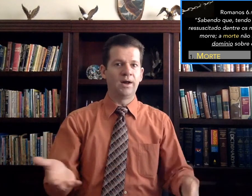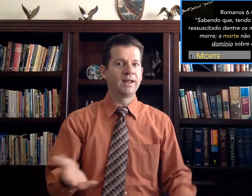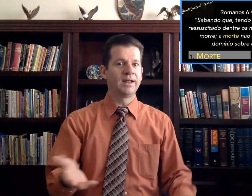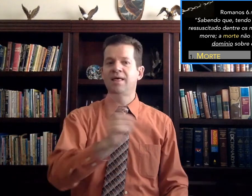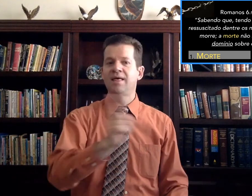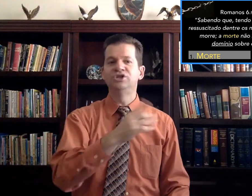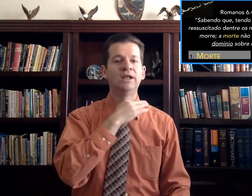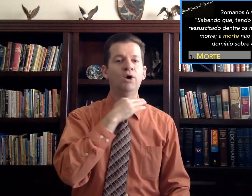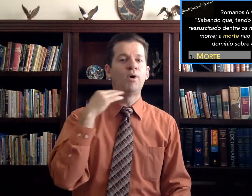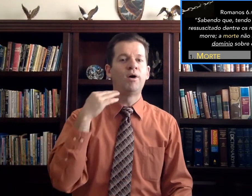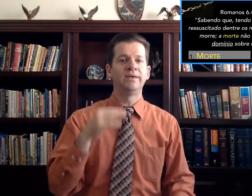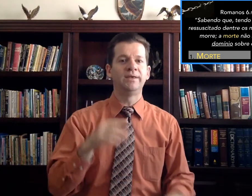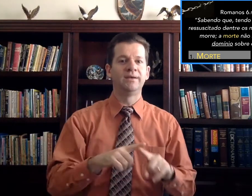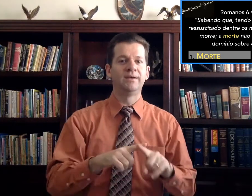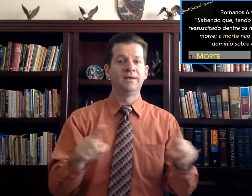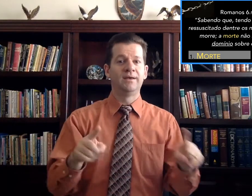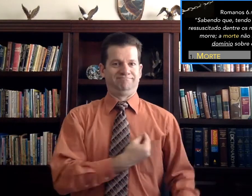agora já não morre.